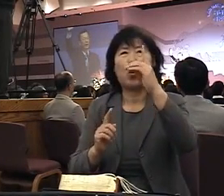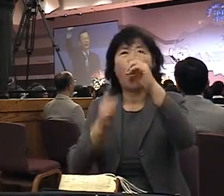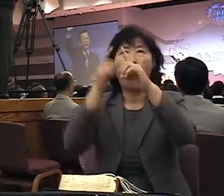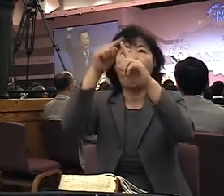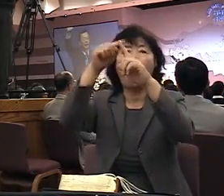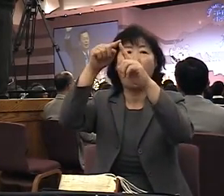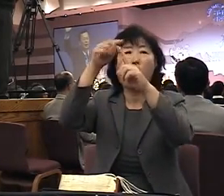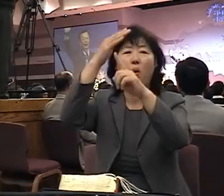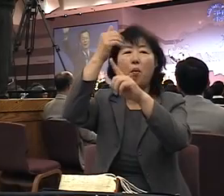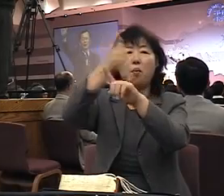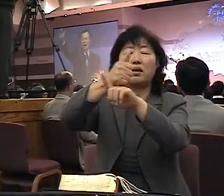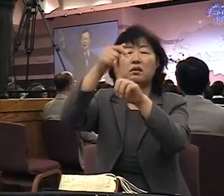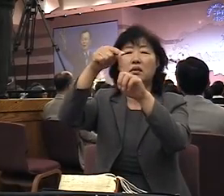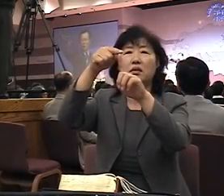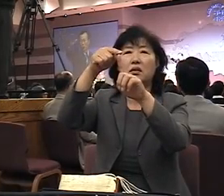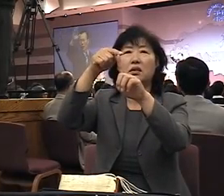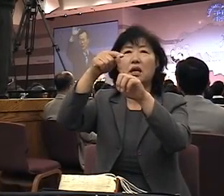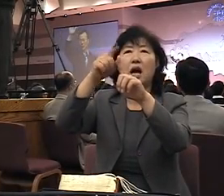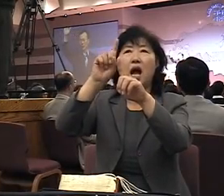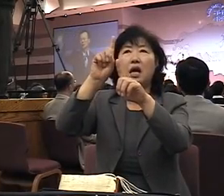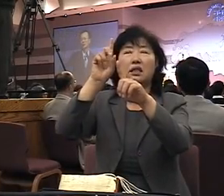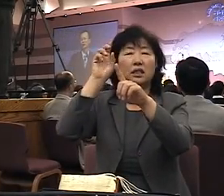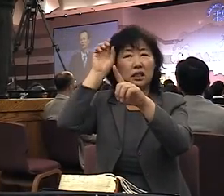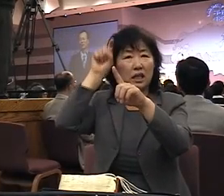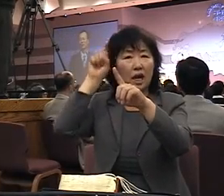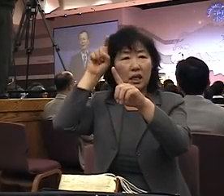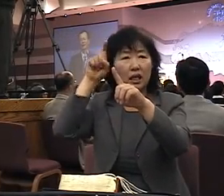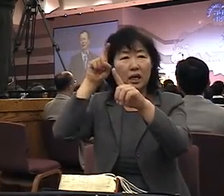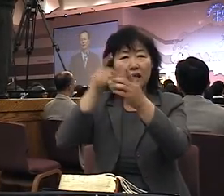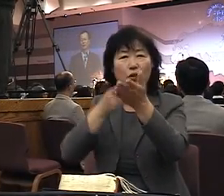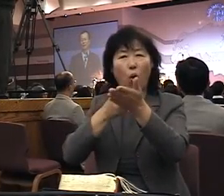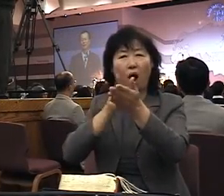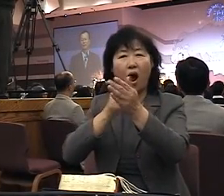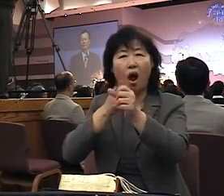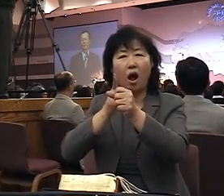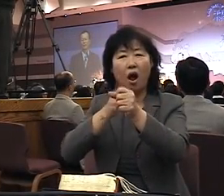윗부분에 한 양의 조각이 세워져 있다고 합니다.